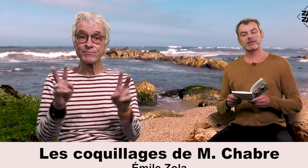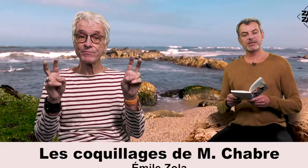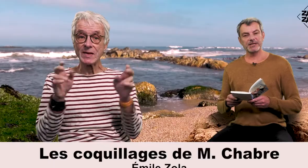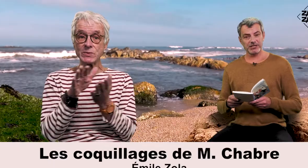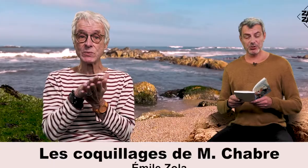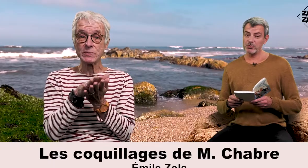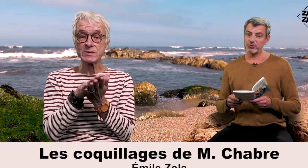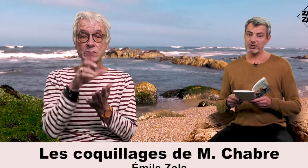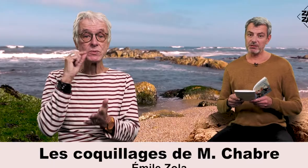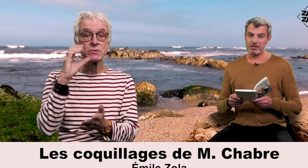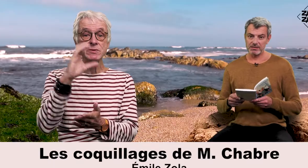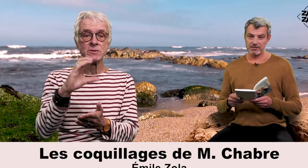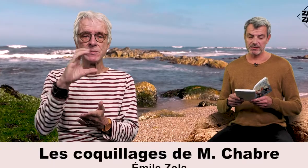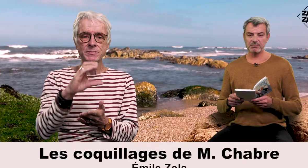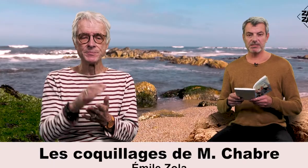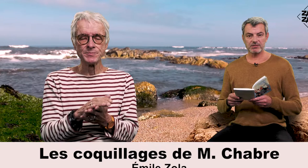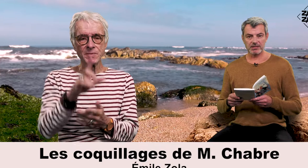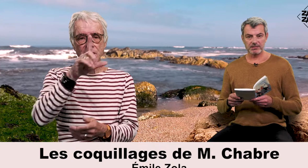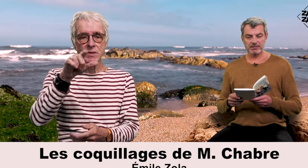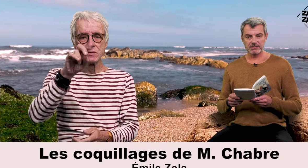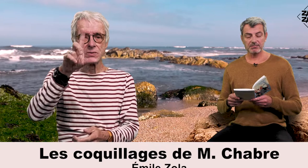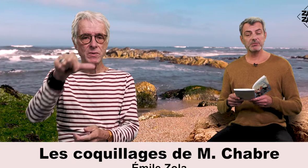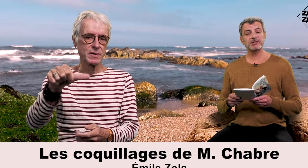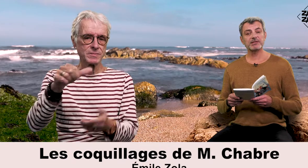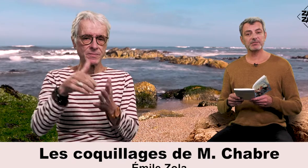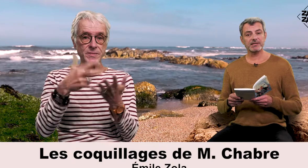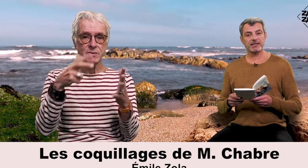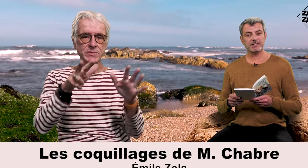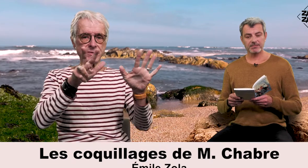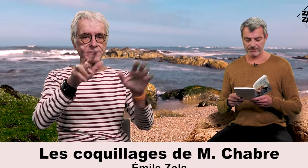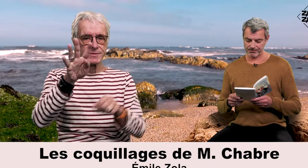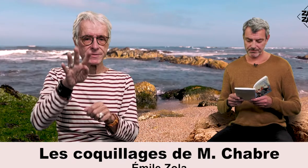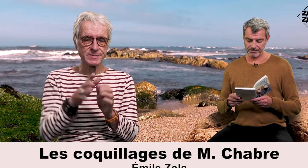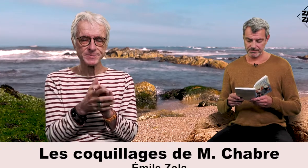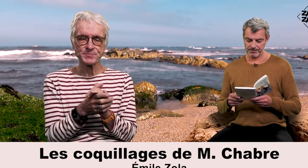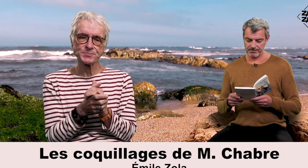Les coquillages de M. Chabre, Émile Zola, 1884